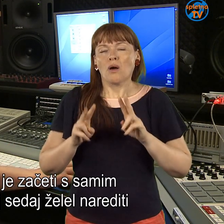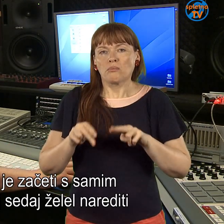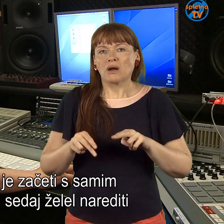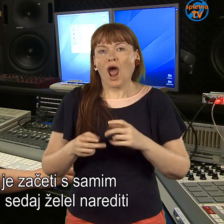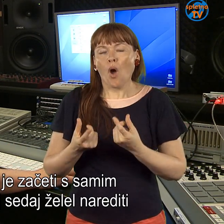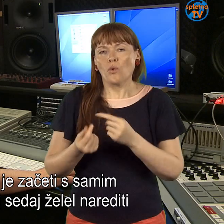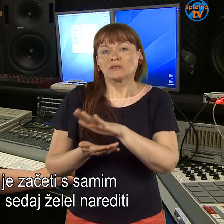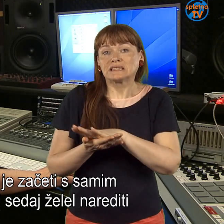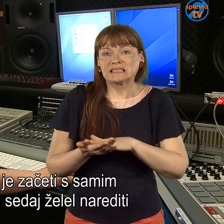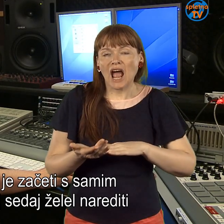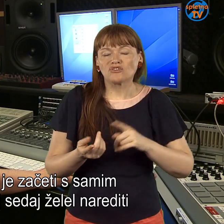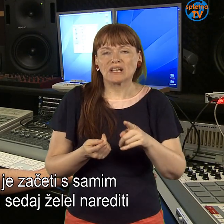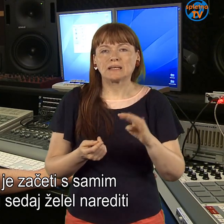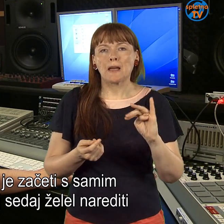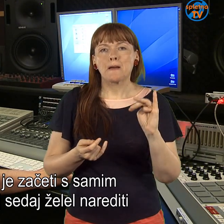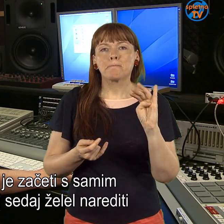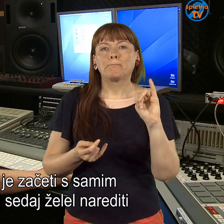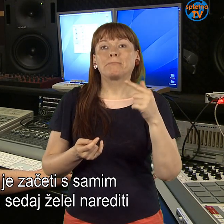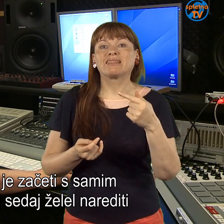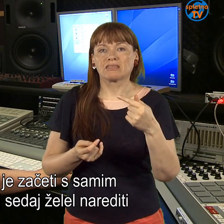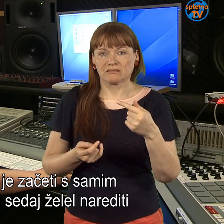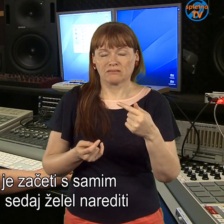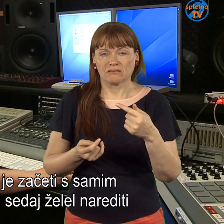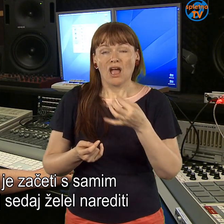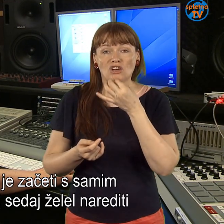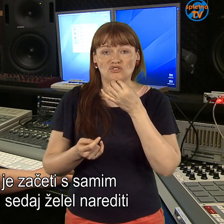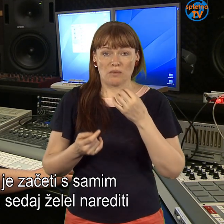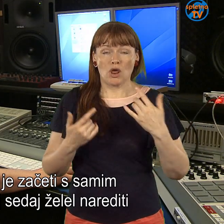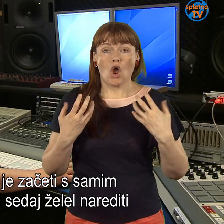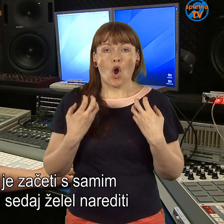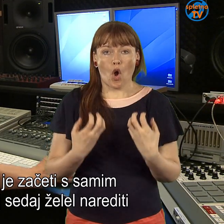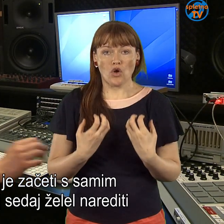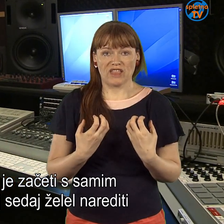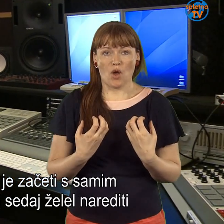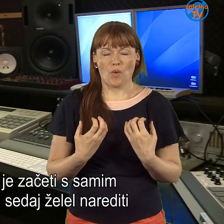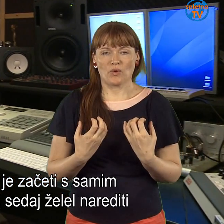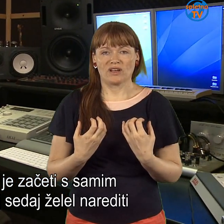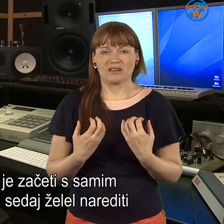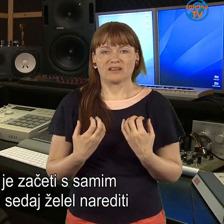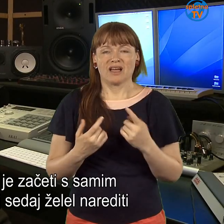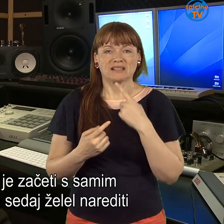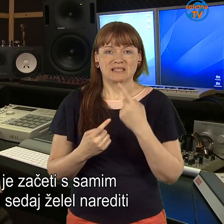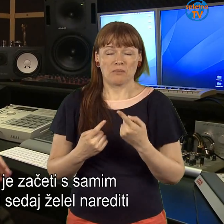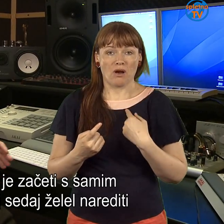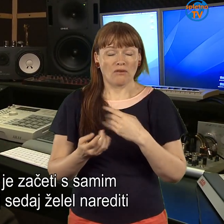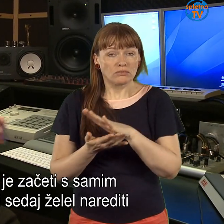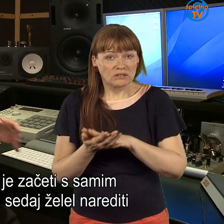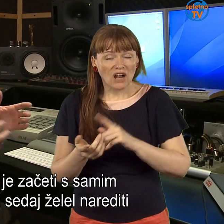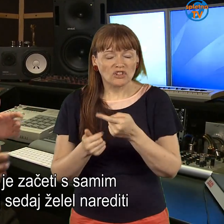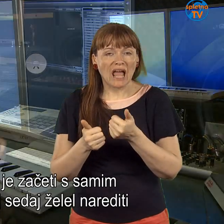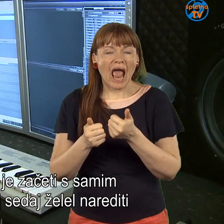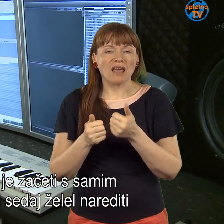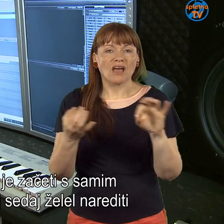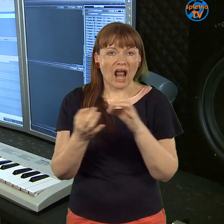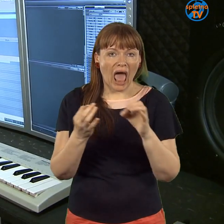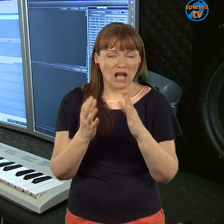prav začeti s samim bitom. Tako da recimo, če bi hotel se lotiti komada, da bi ga naredil